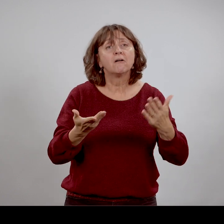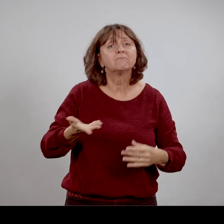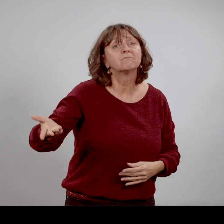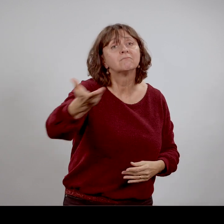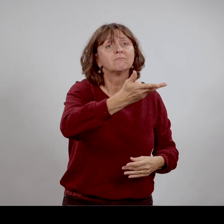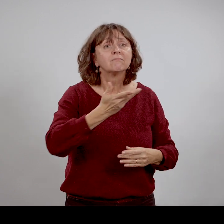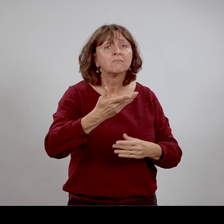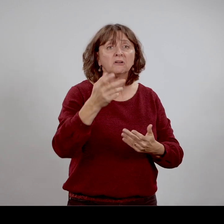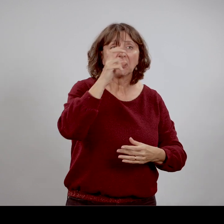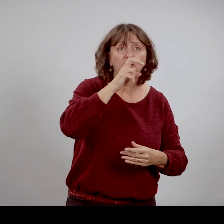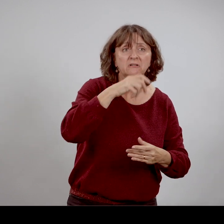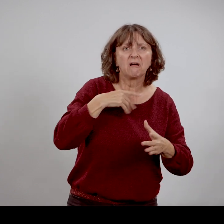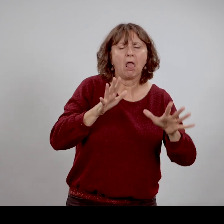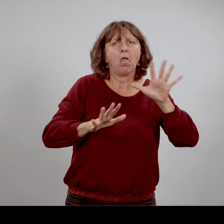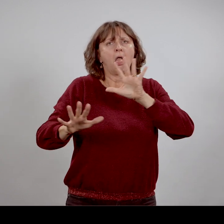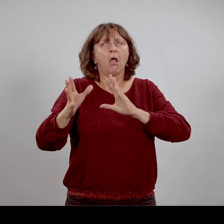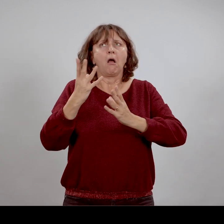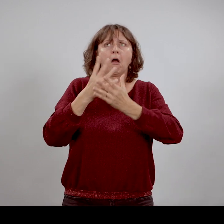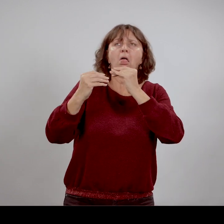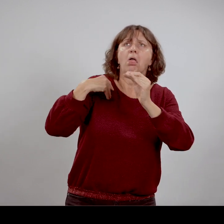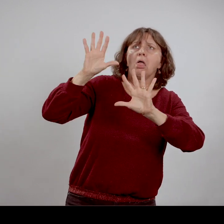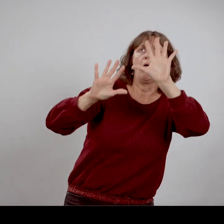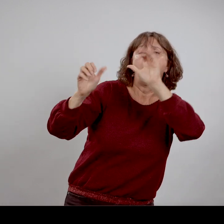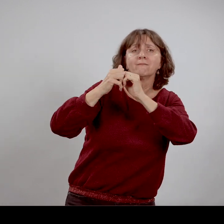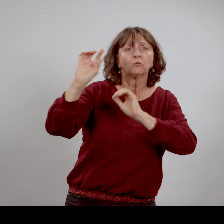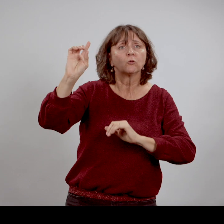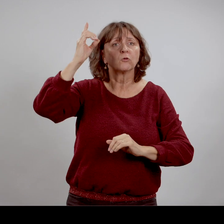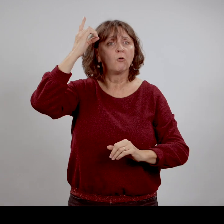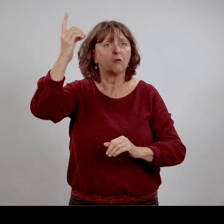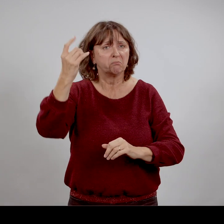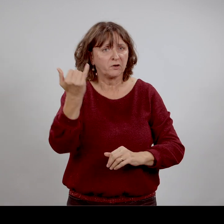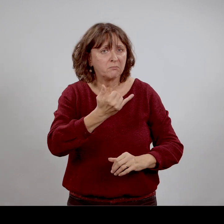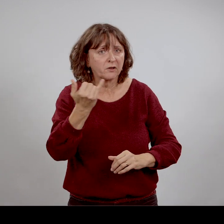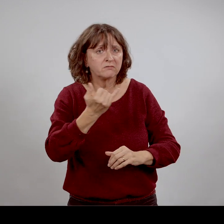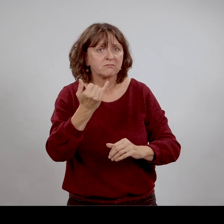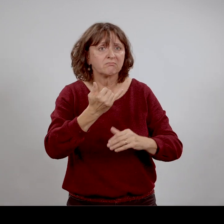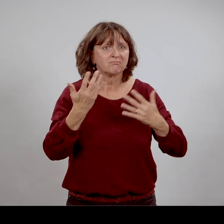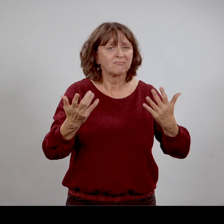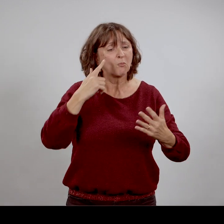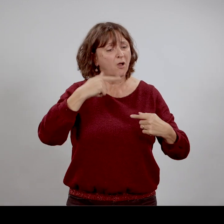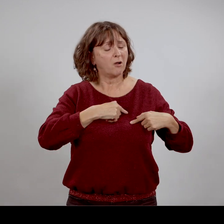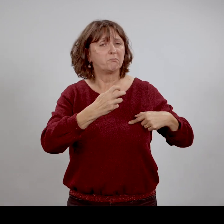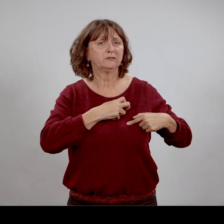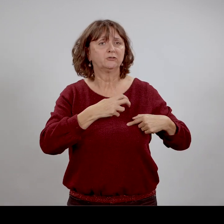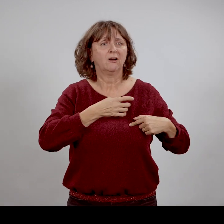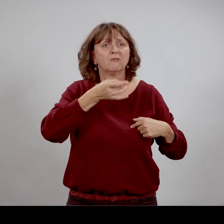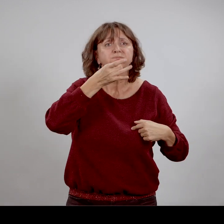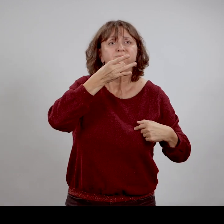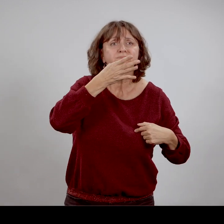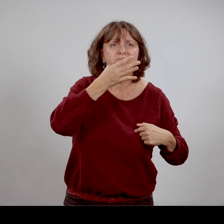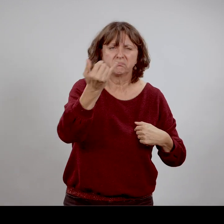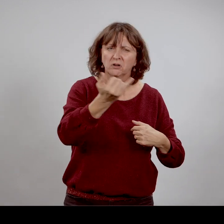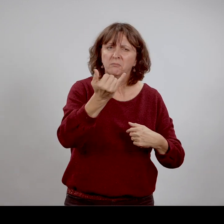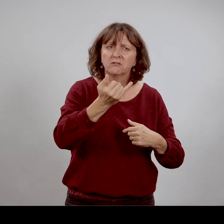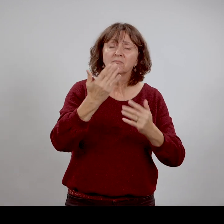Ne considérez pas votre péché avec légèreté. Soyez droit devant Dieu. Vous